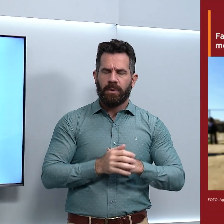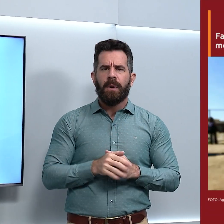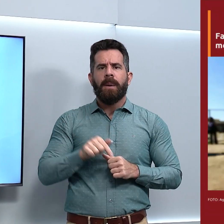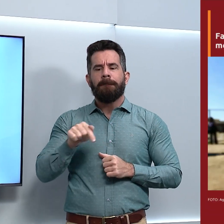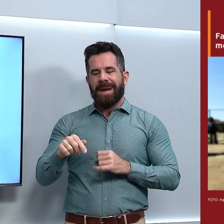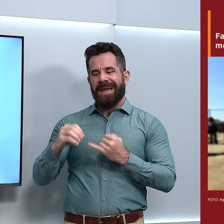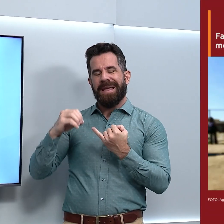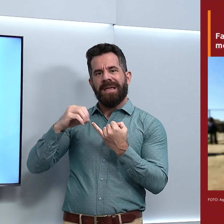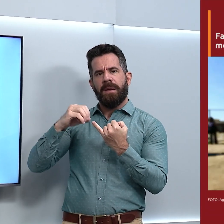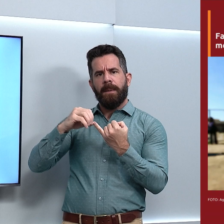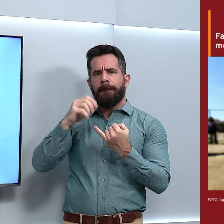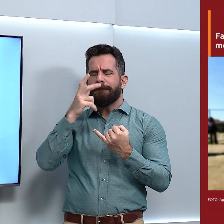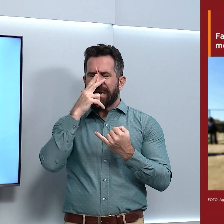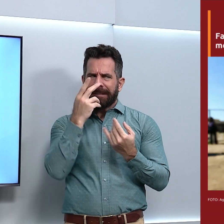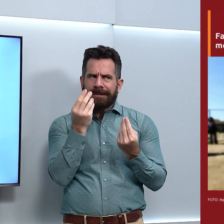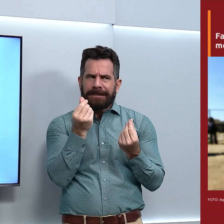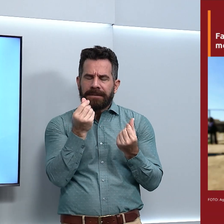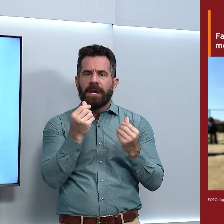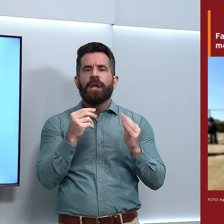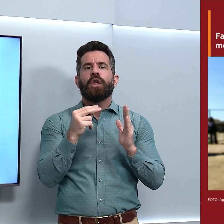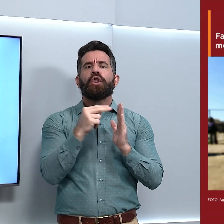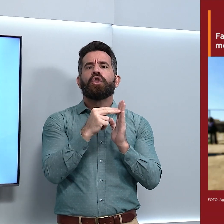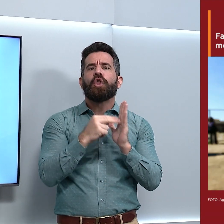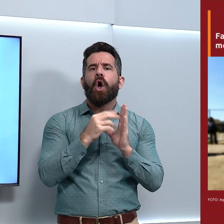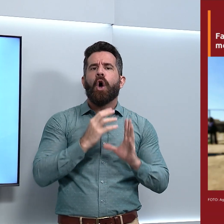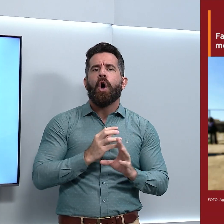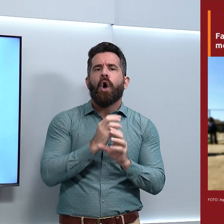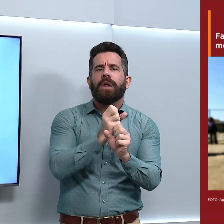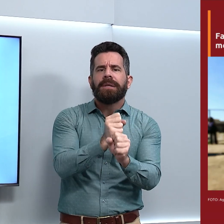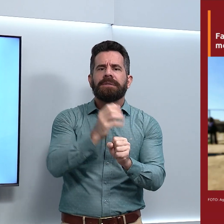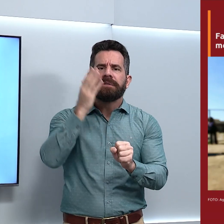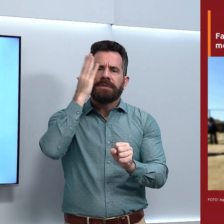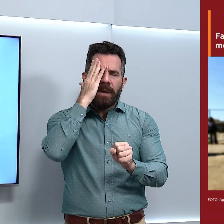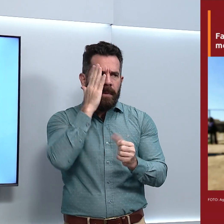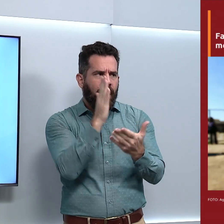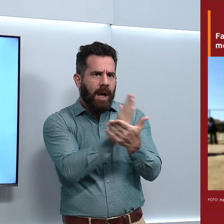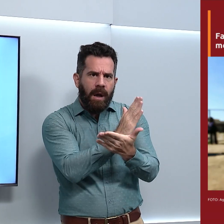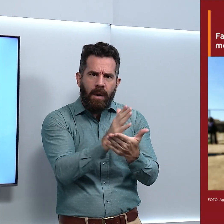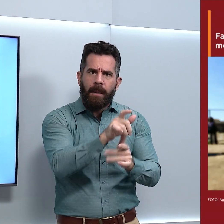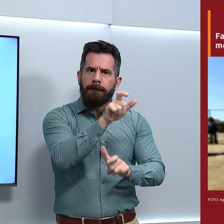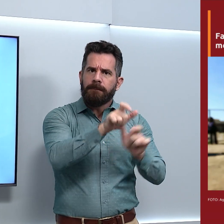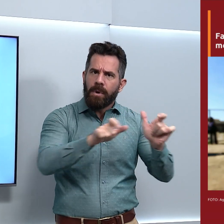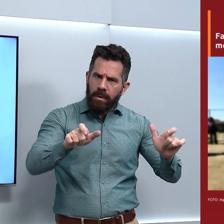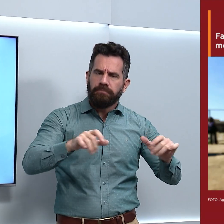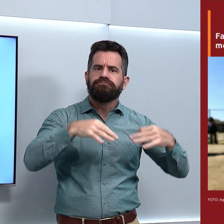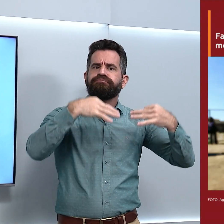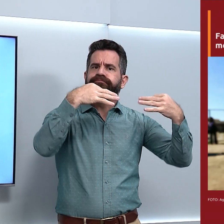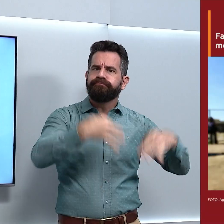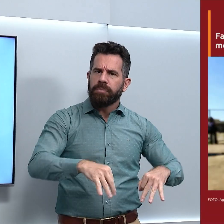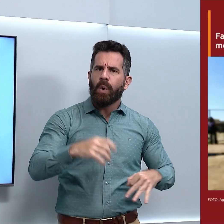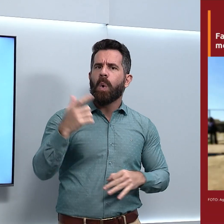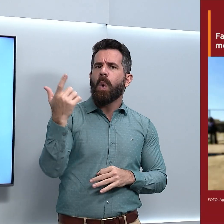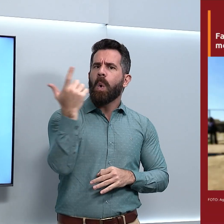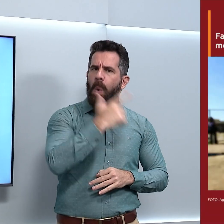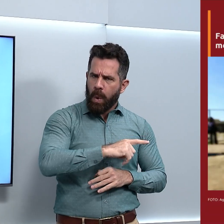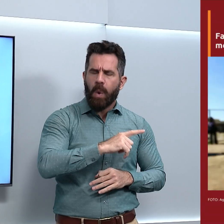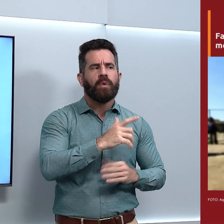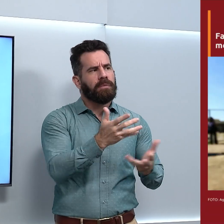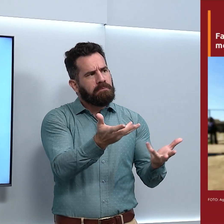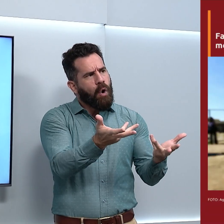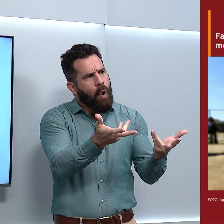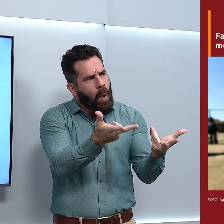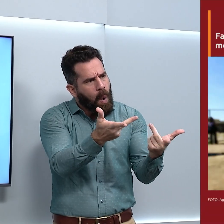na nota de corte que foi usada para definir estudantes considerados proficientes. Esse